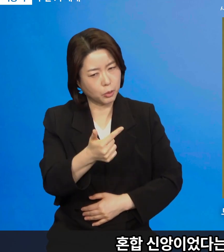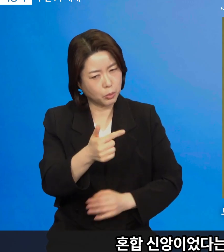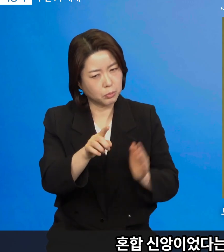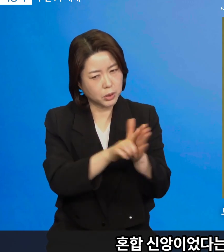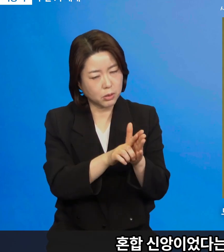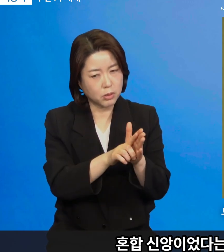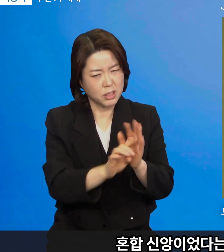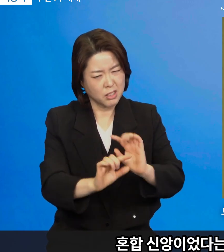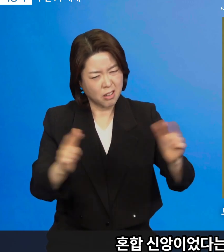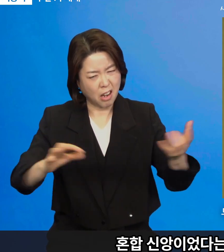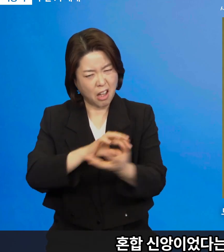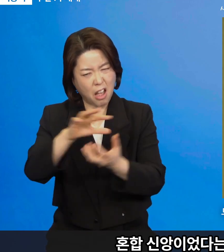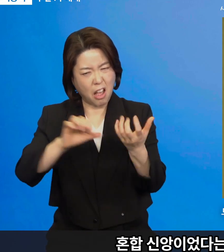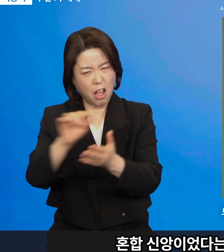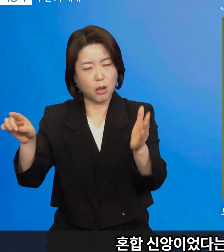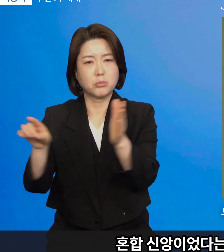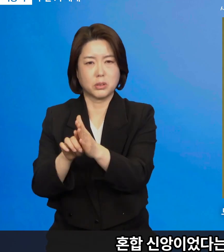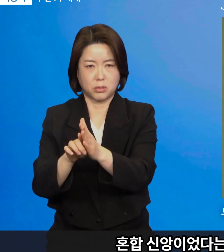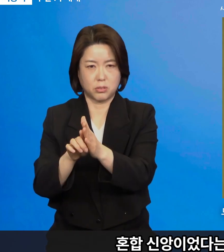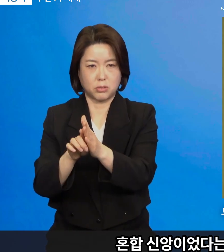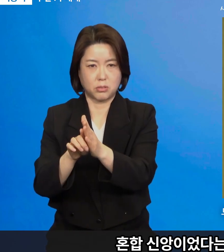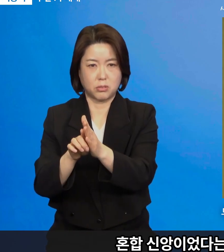혼합신앙이었다는 겁니다. 혼합신앙.